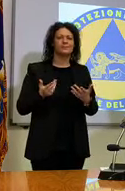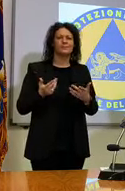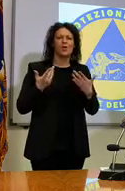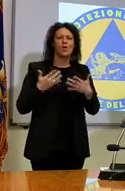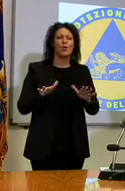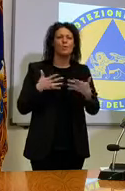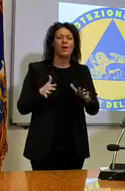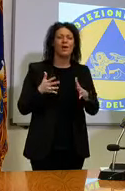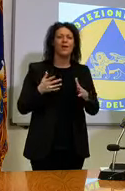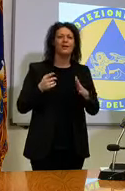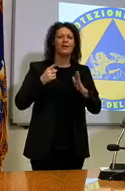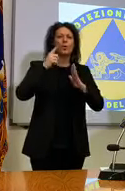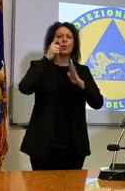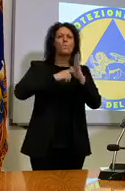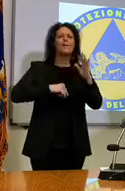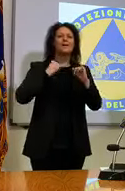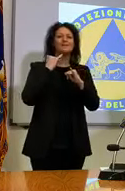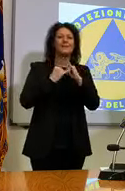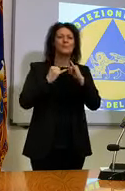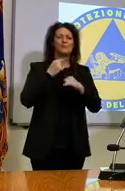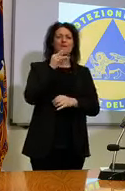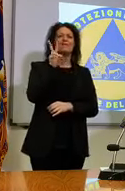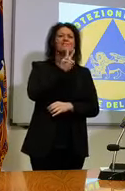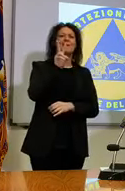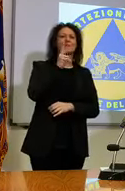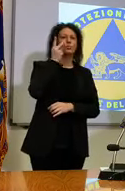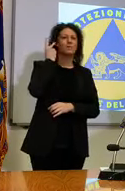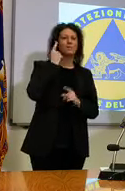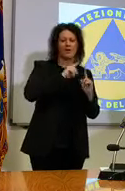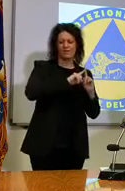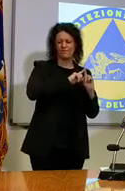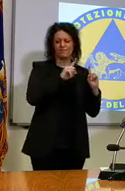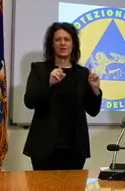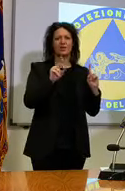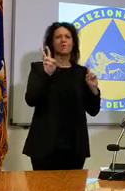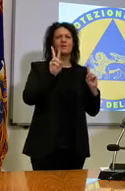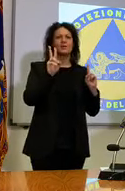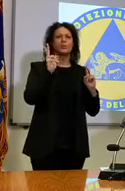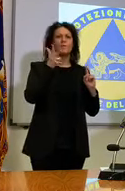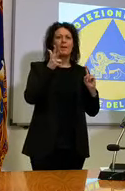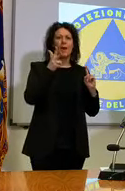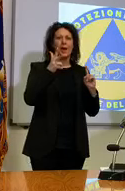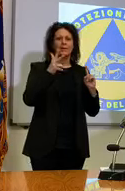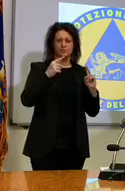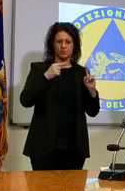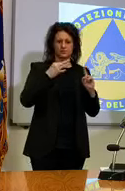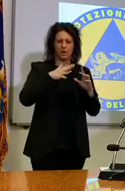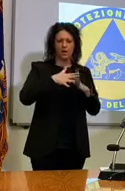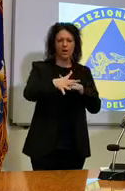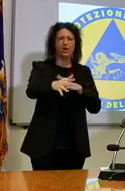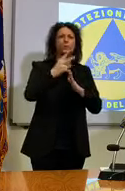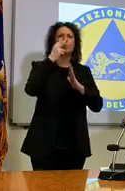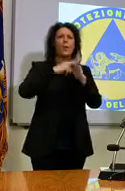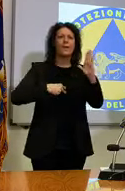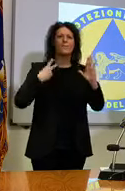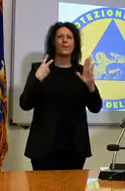mese e mezzo del 22 febbraio, 22 marzo, quanto sono ormai andiamo verso i due mesi,